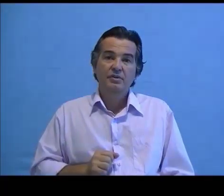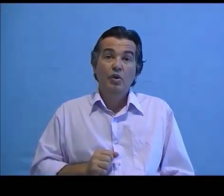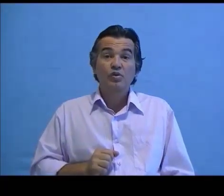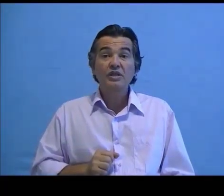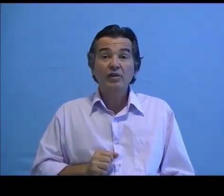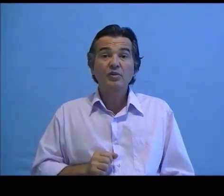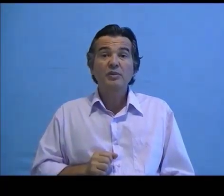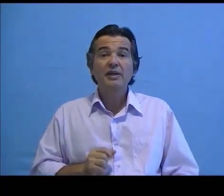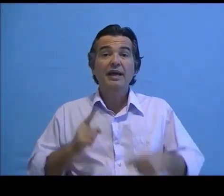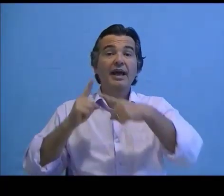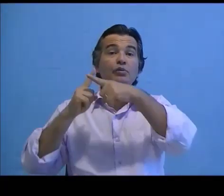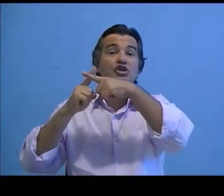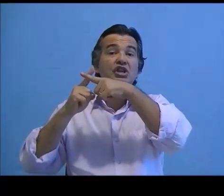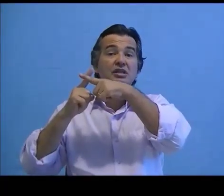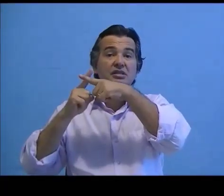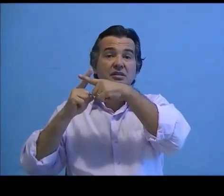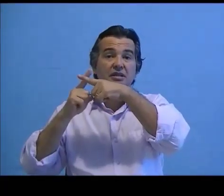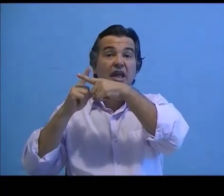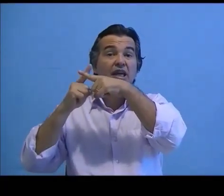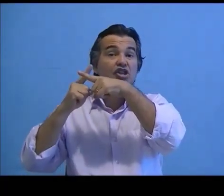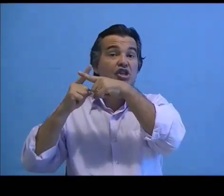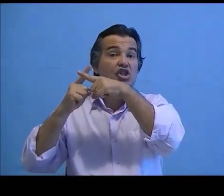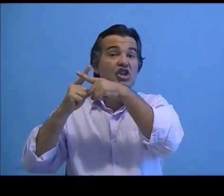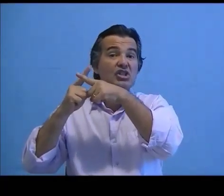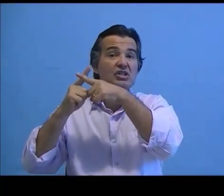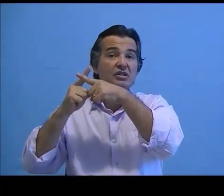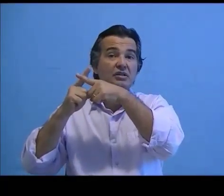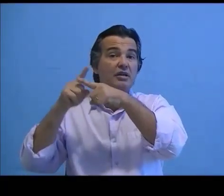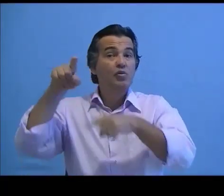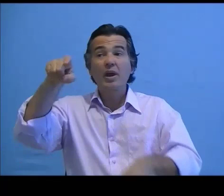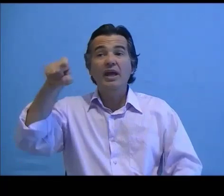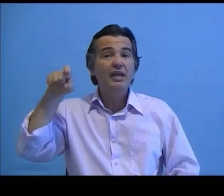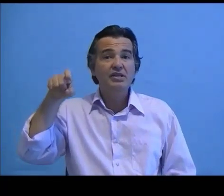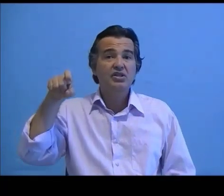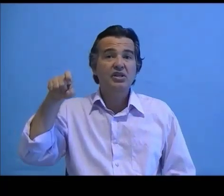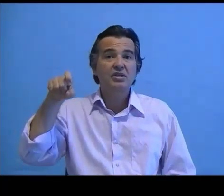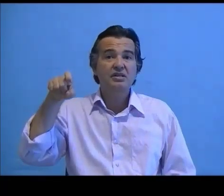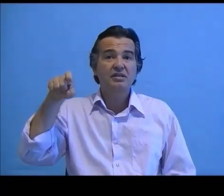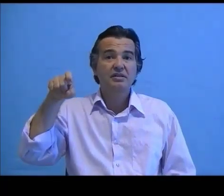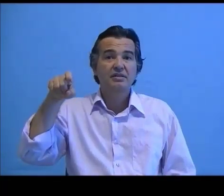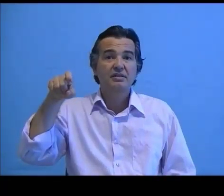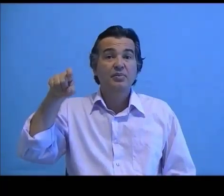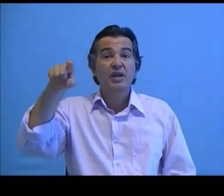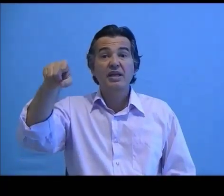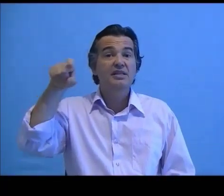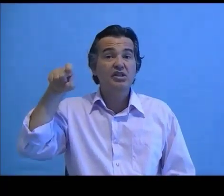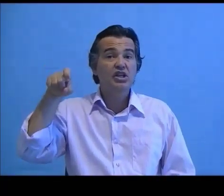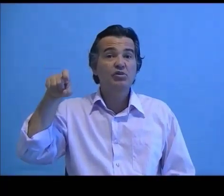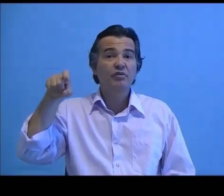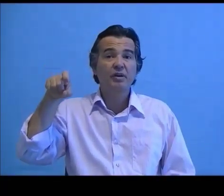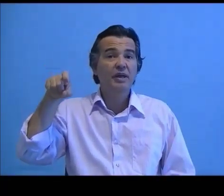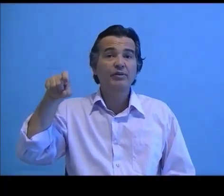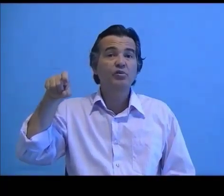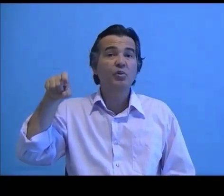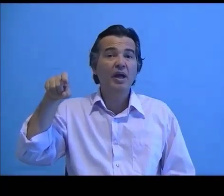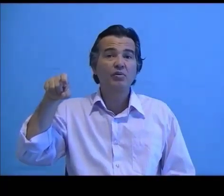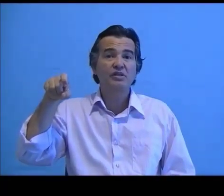O sinal de multiplicar é o x. Este x. Não é este x. Porque este x do alfabeto não é o